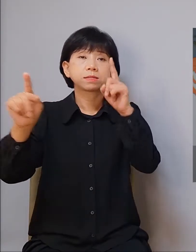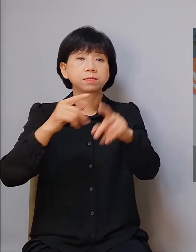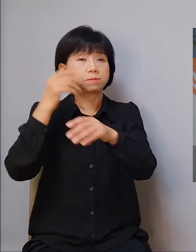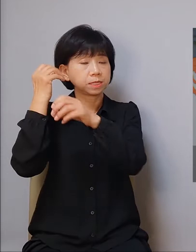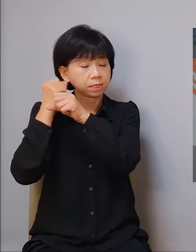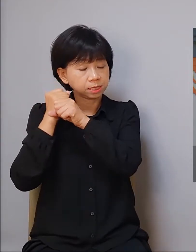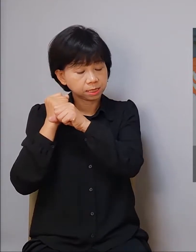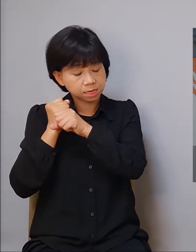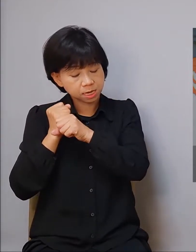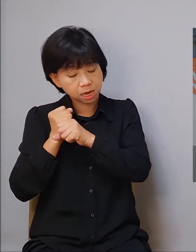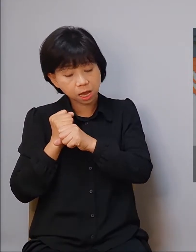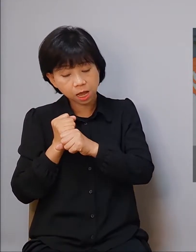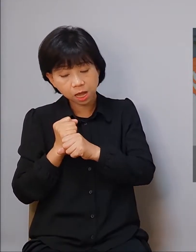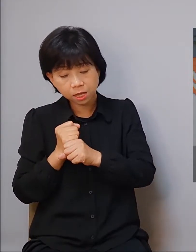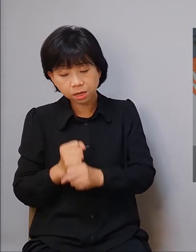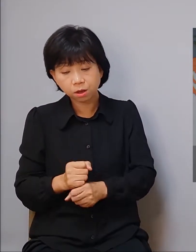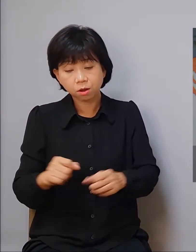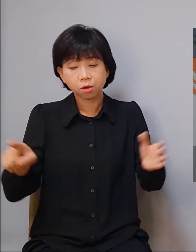주의 말씀